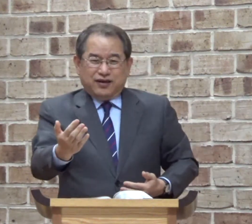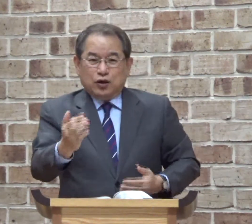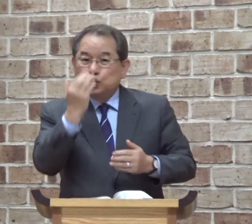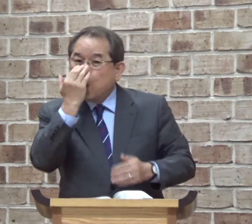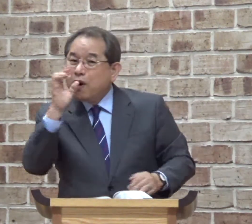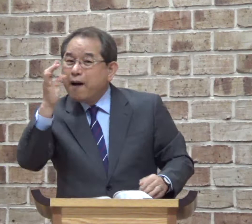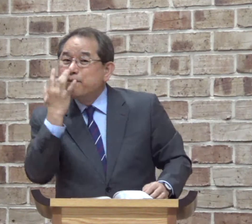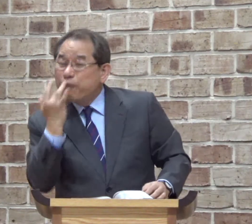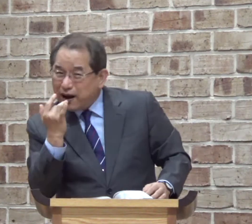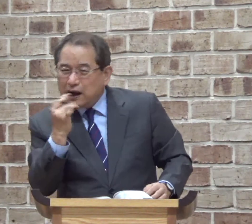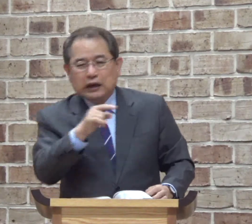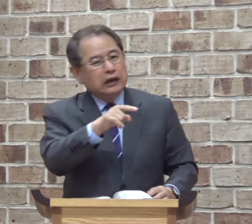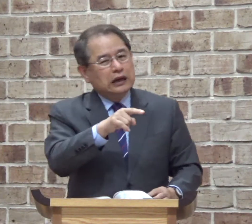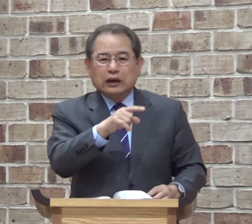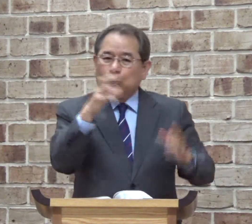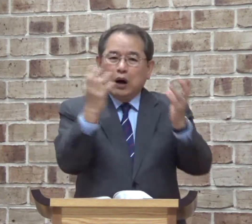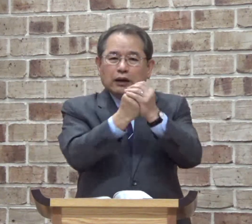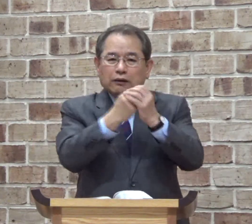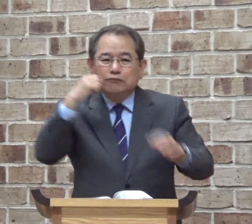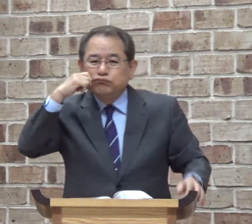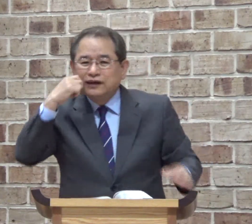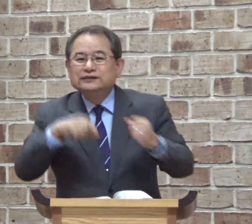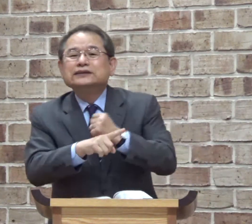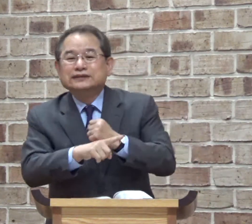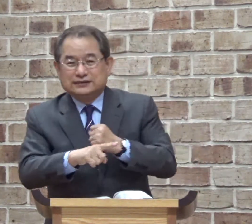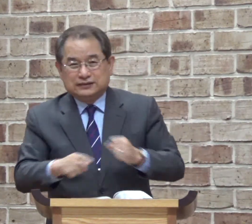겸손의 본보기였습니다.